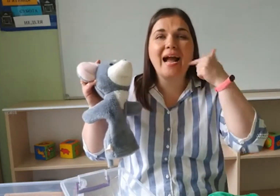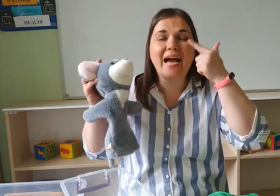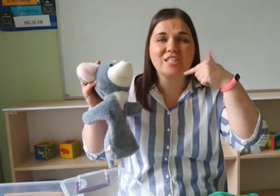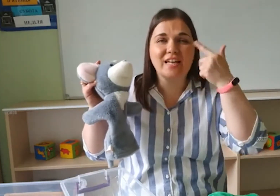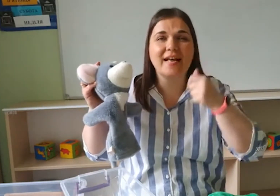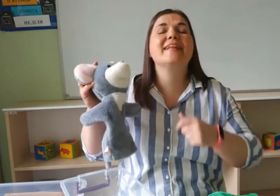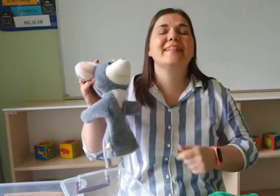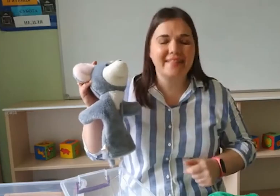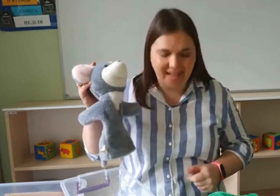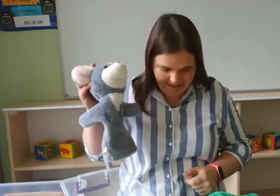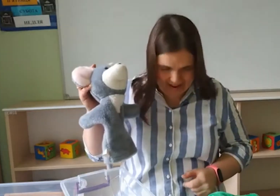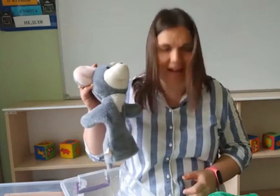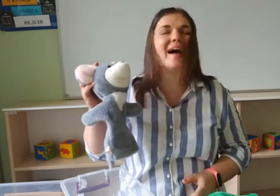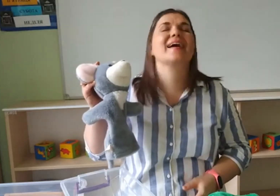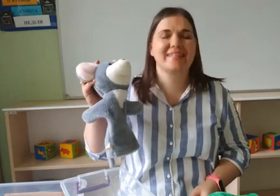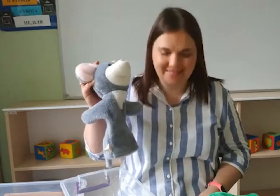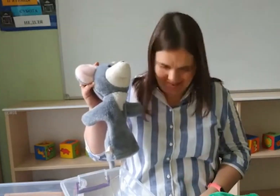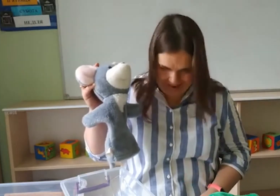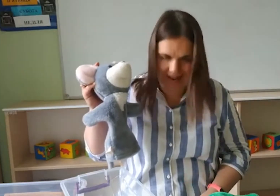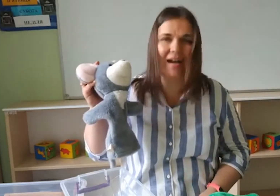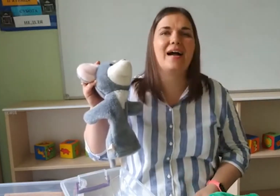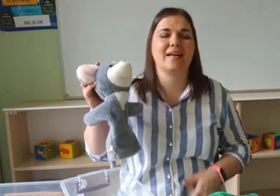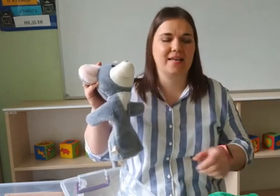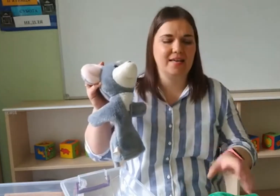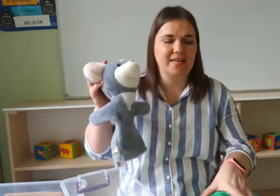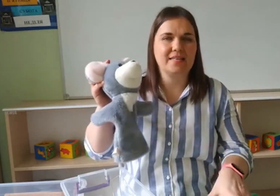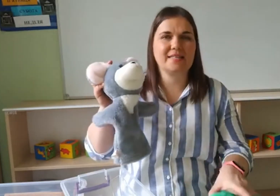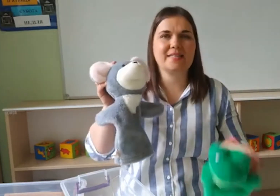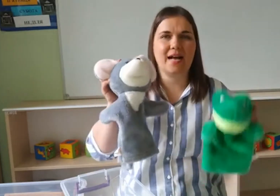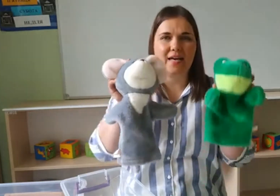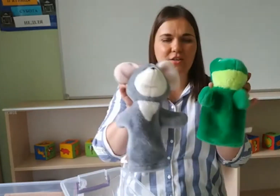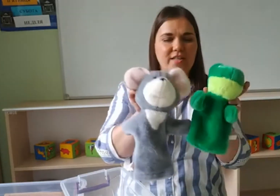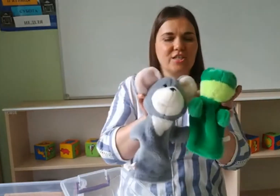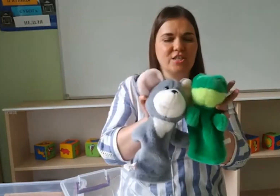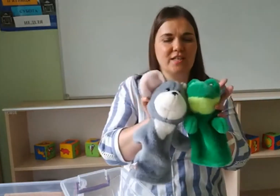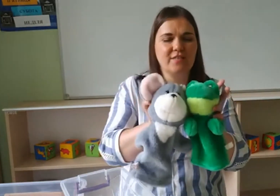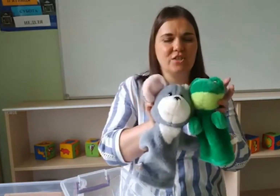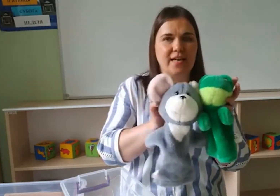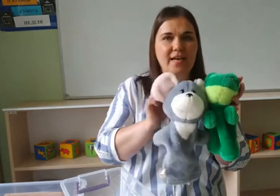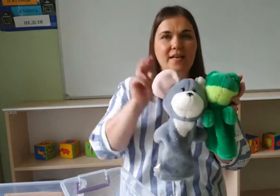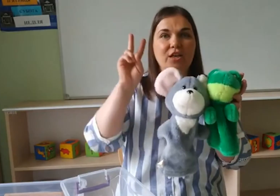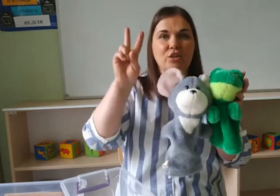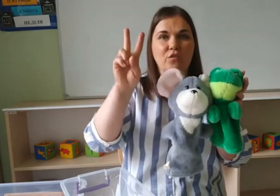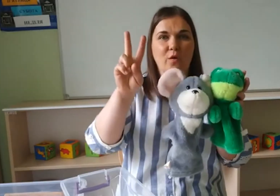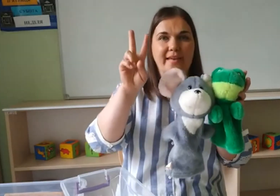каже: так, так. І стало їх жити вже двоє,